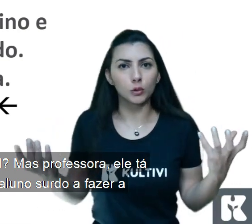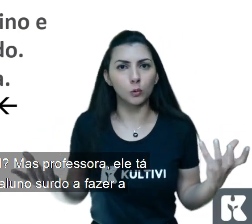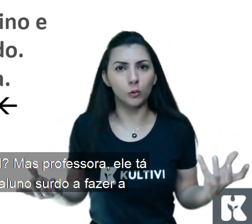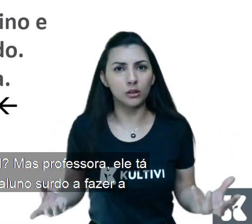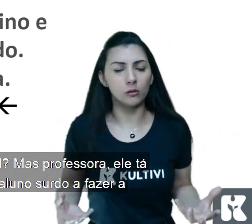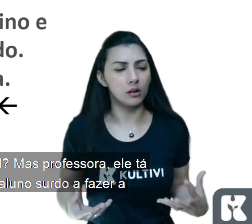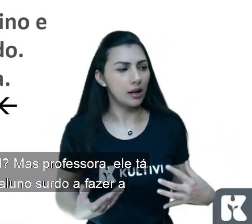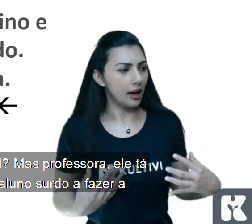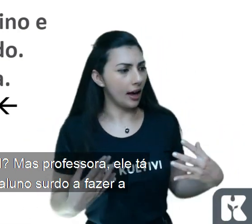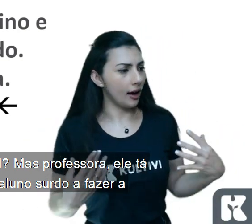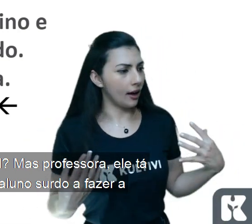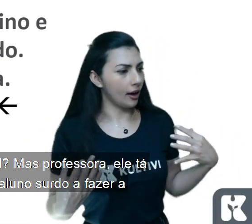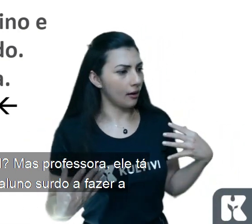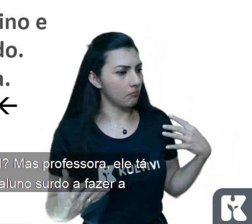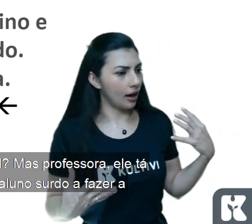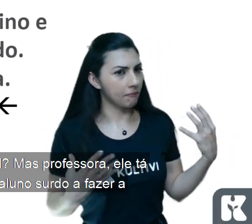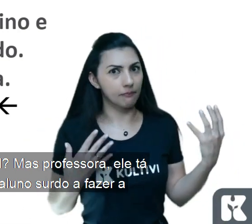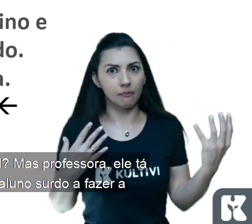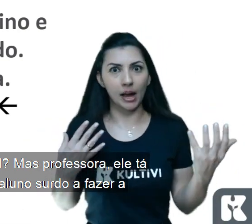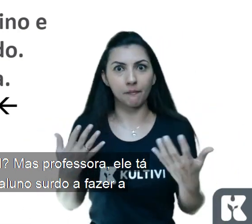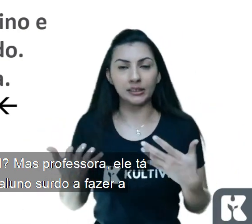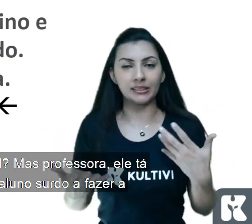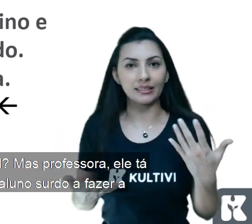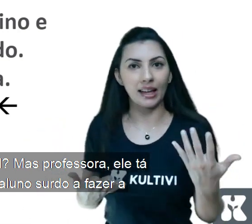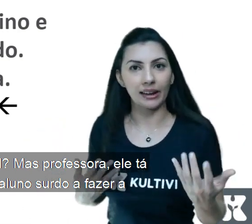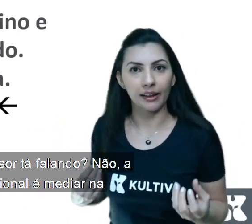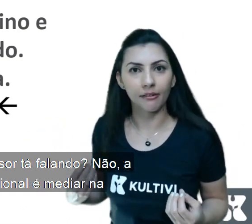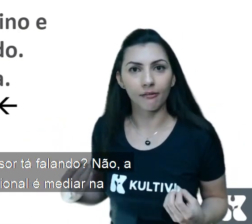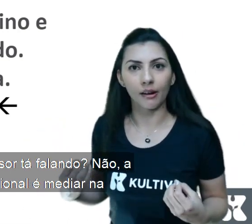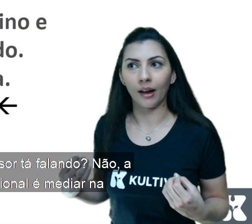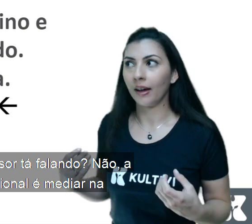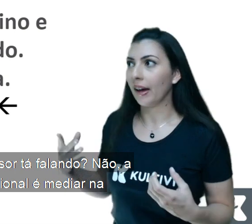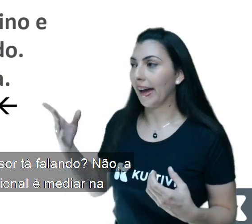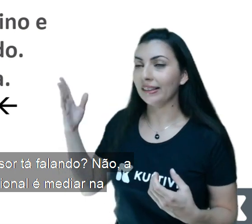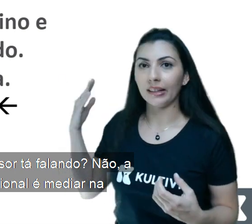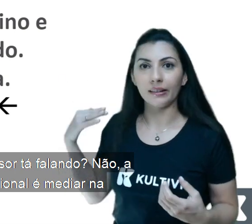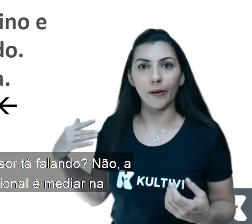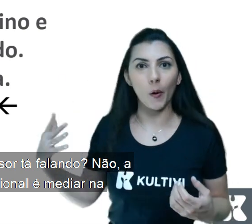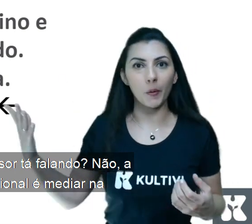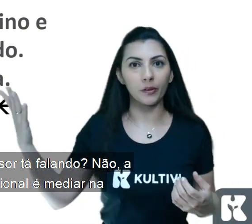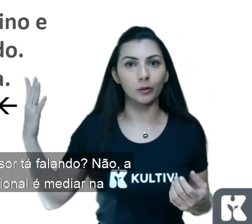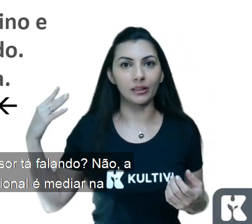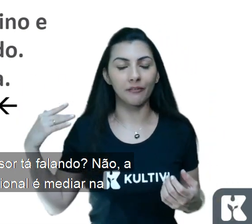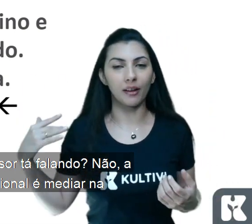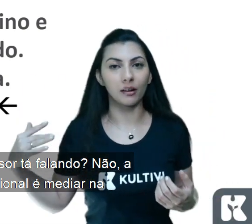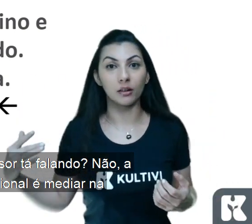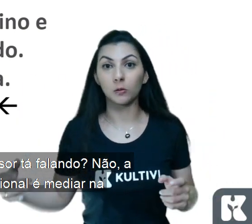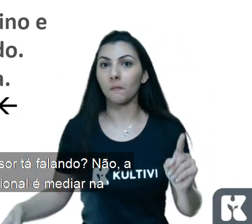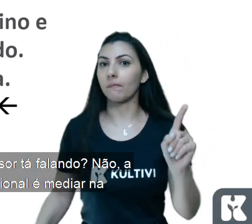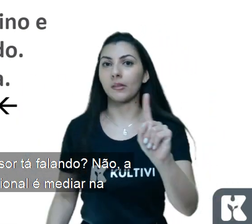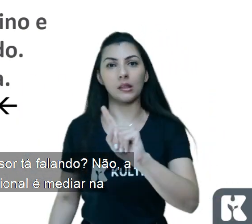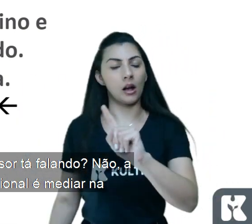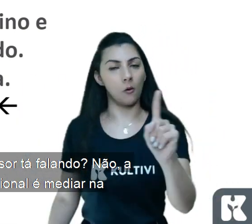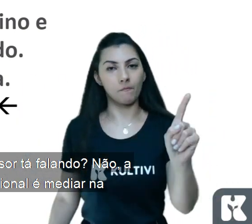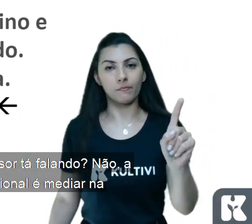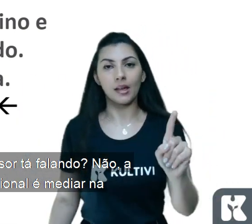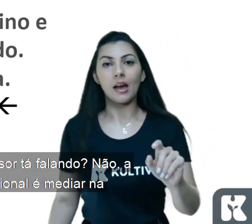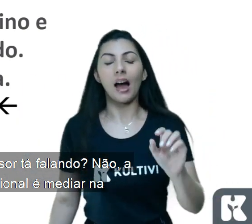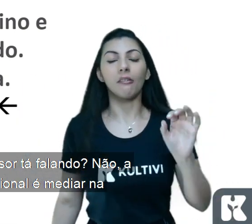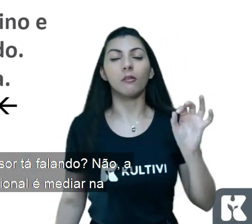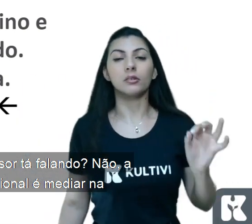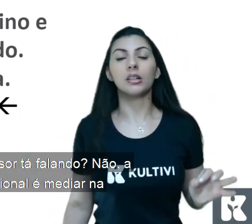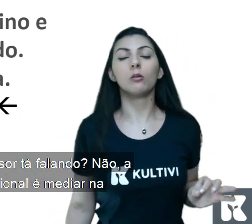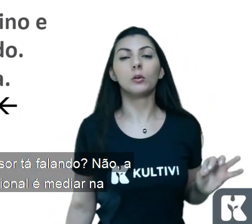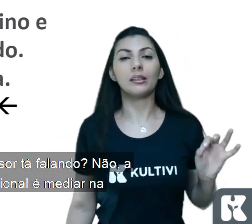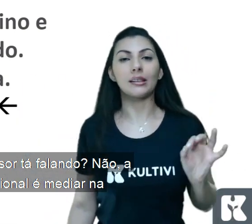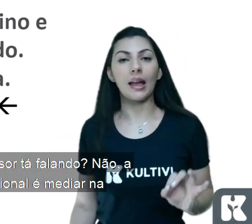aluno surdo a fazer a tarefa, a entender o que o professor está falando? Não.